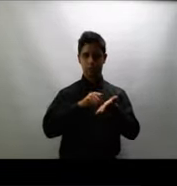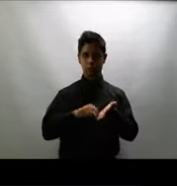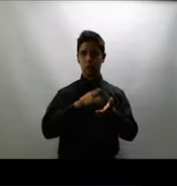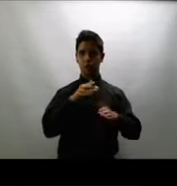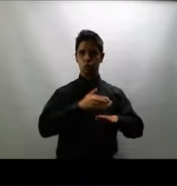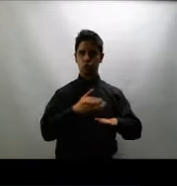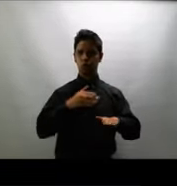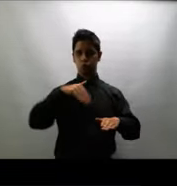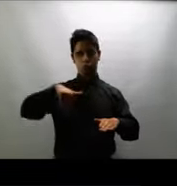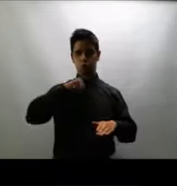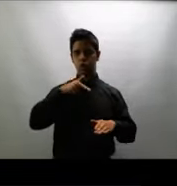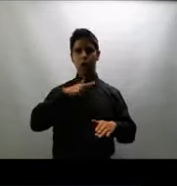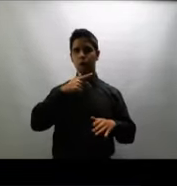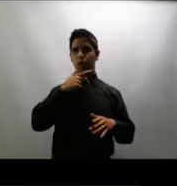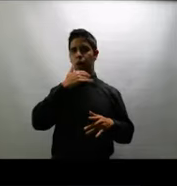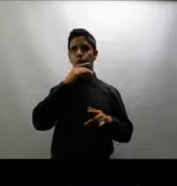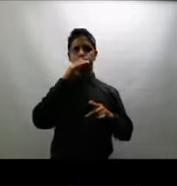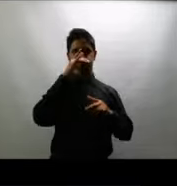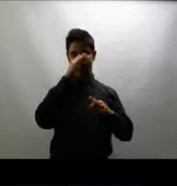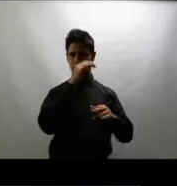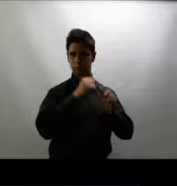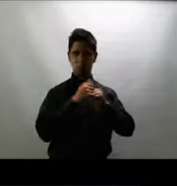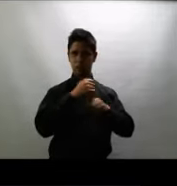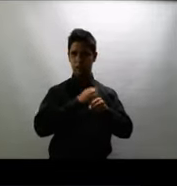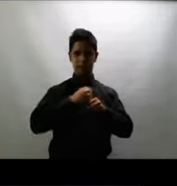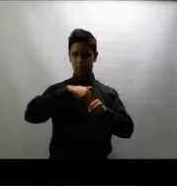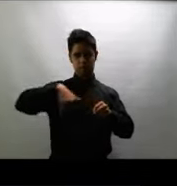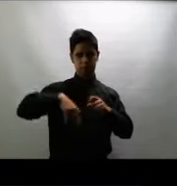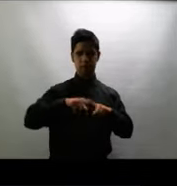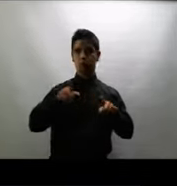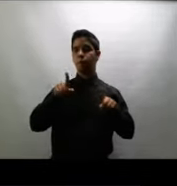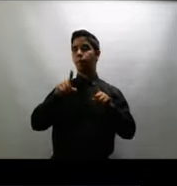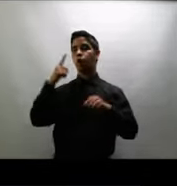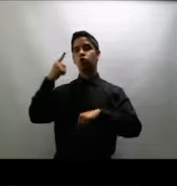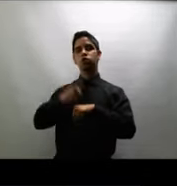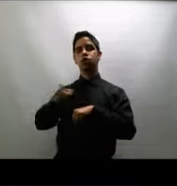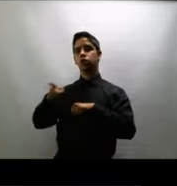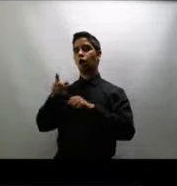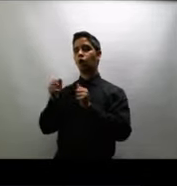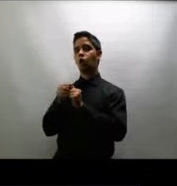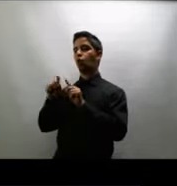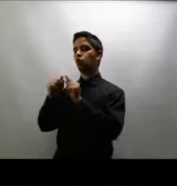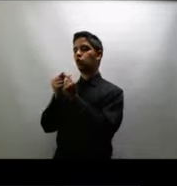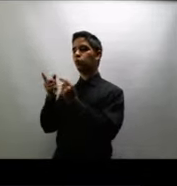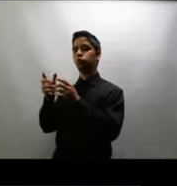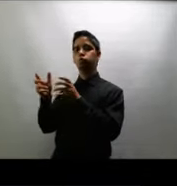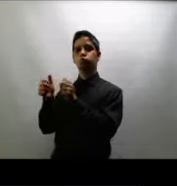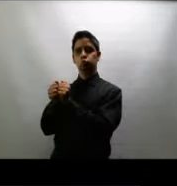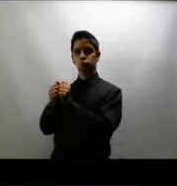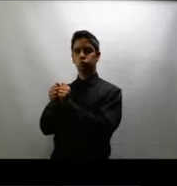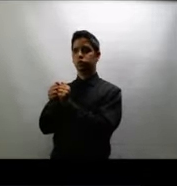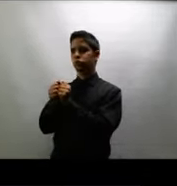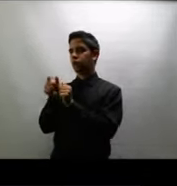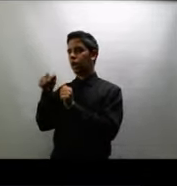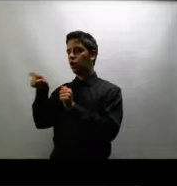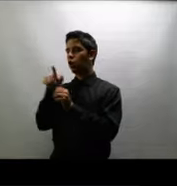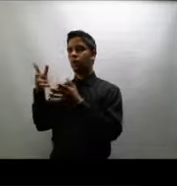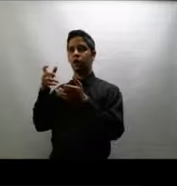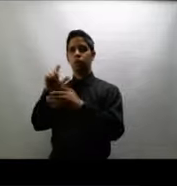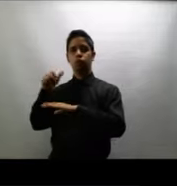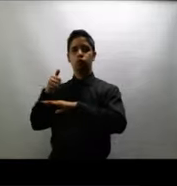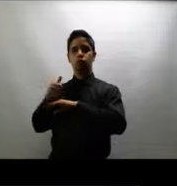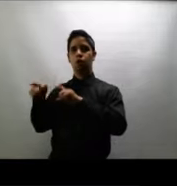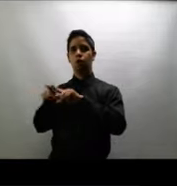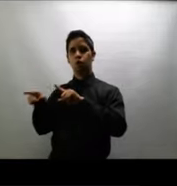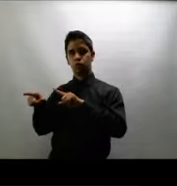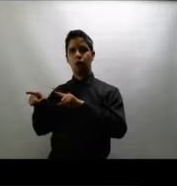un día, uno de mis conjuntos, yo tengo unos conjuntos en la universidad que dirijo, me dicen los muchachos que querían montar una pieza que yo tenía que se